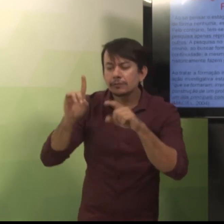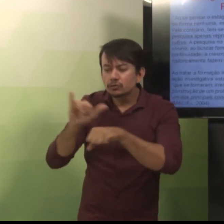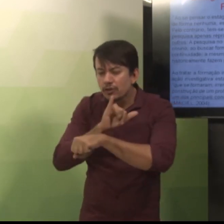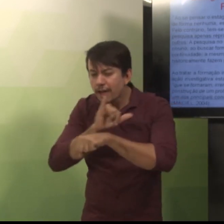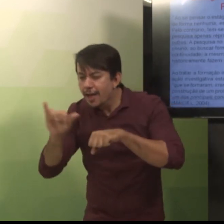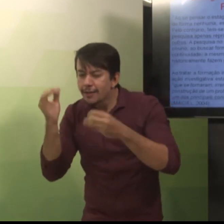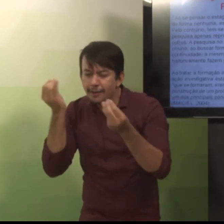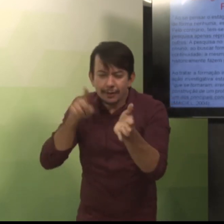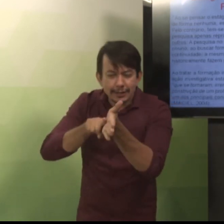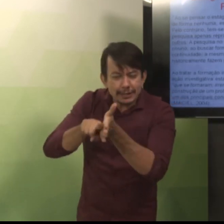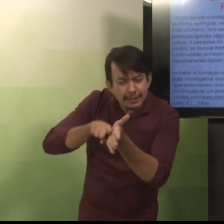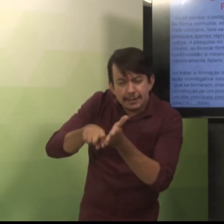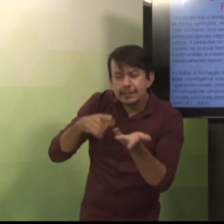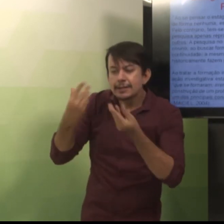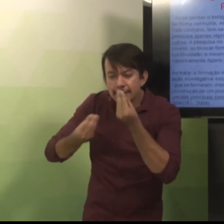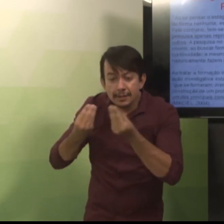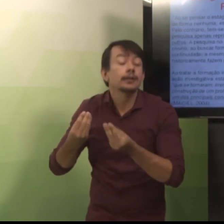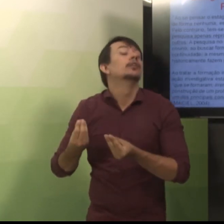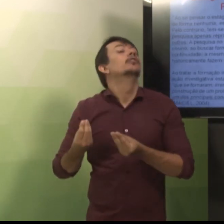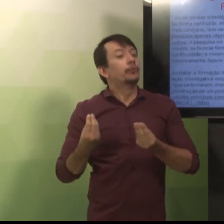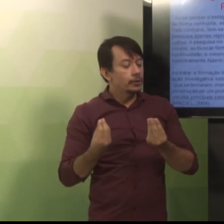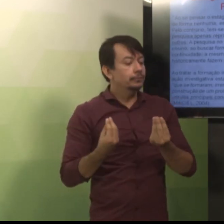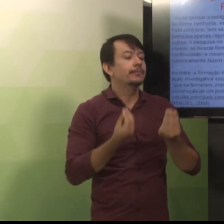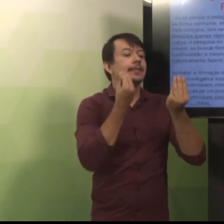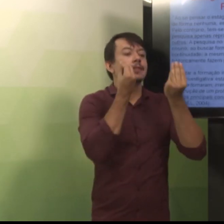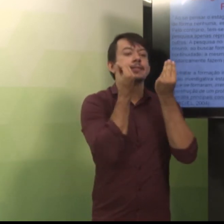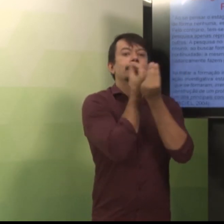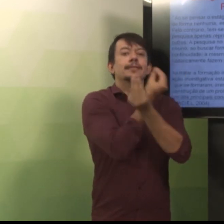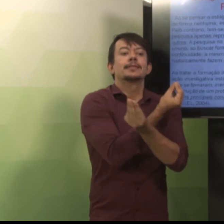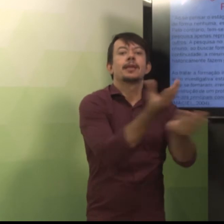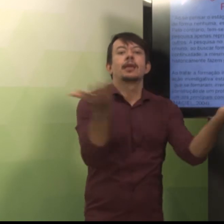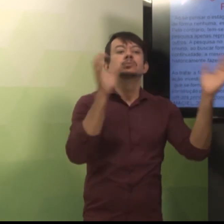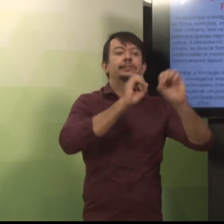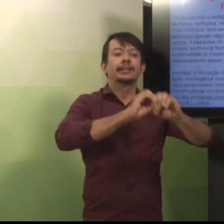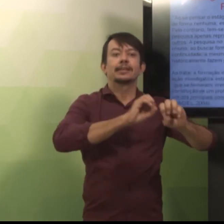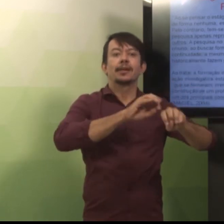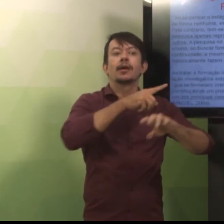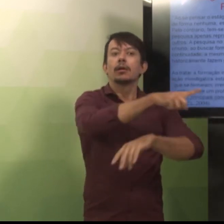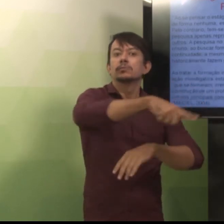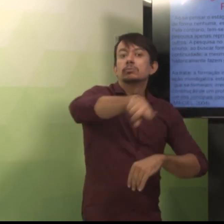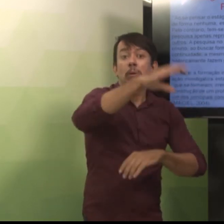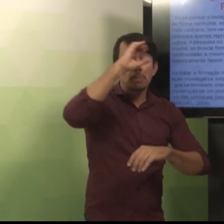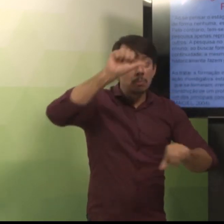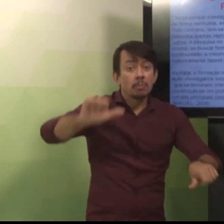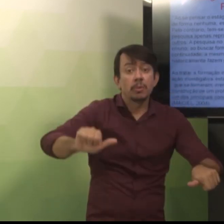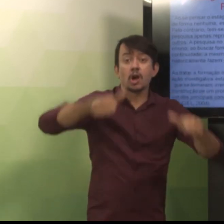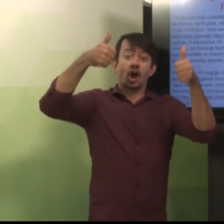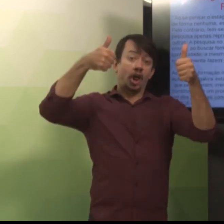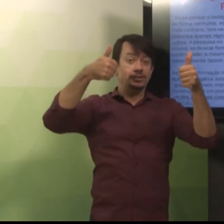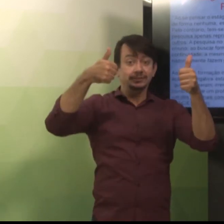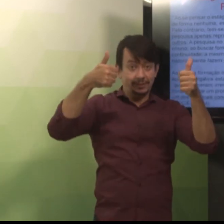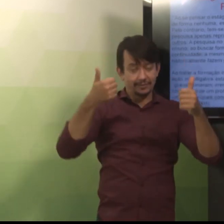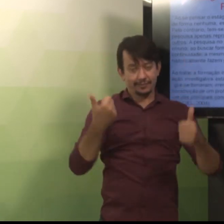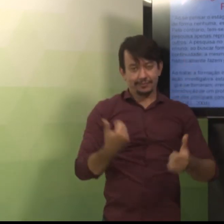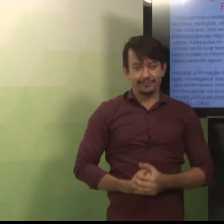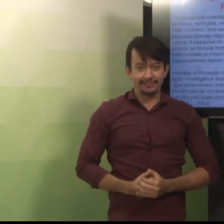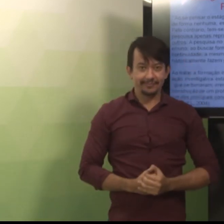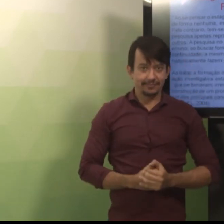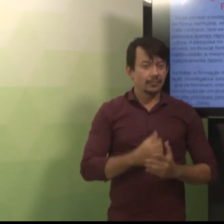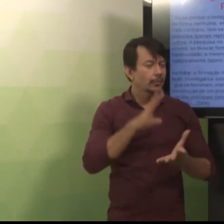informações, materiais, estratégias, que faça sempre pesquisas de forma a oferecer um ensino para esses alunos de qualidade e